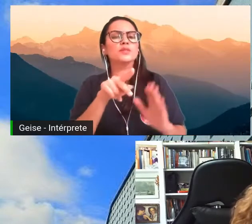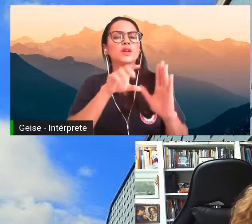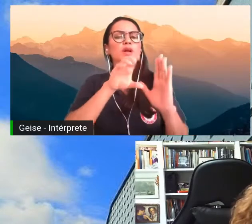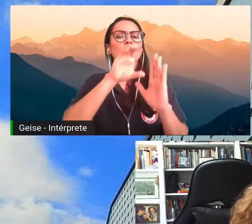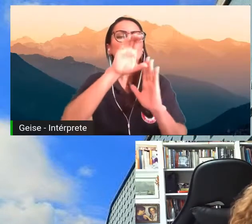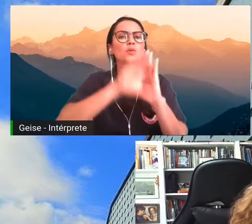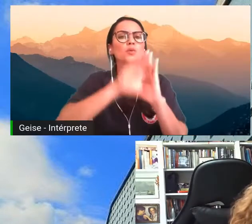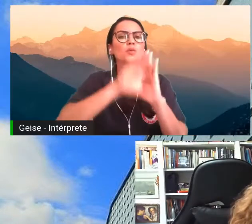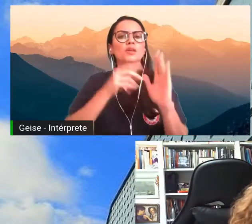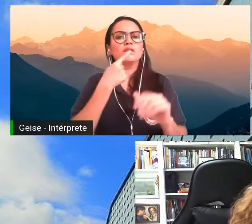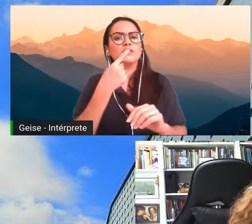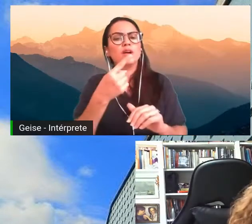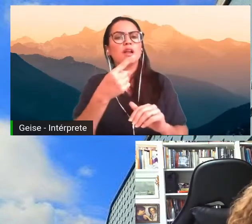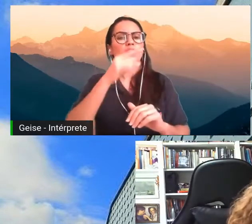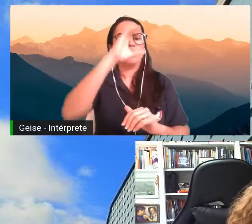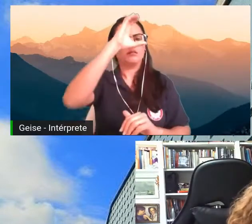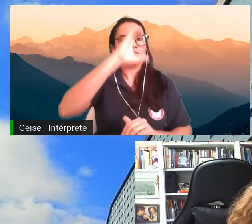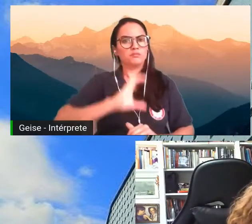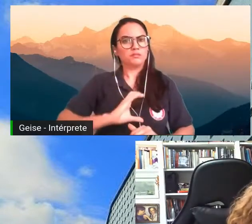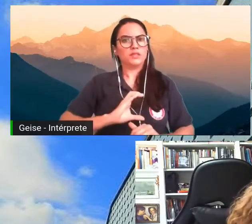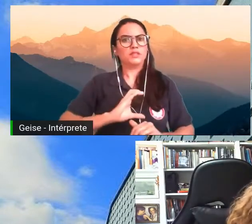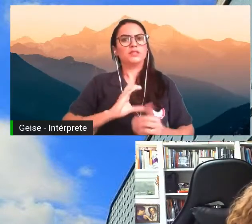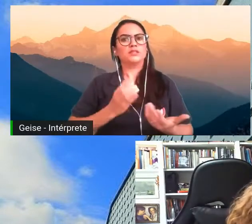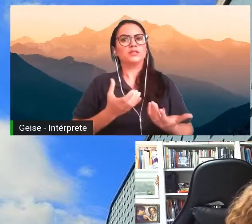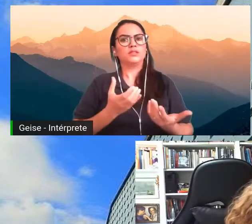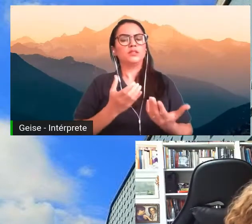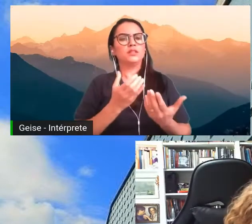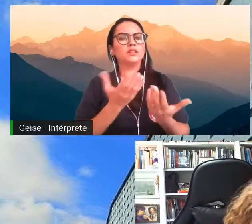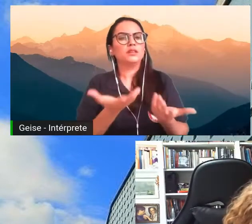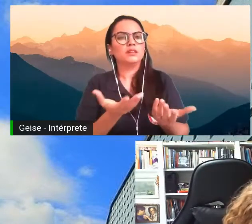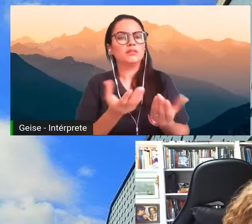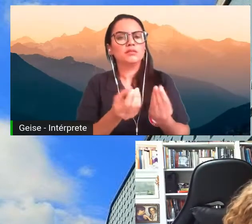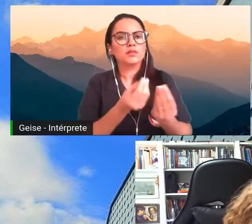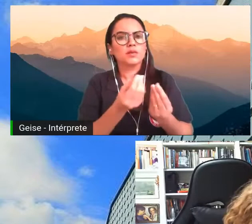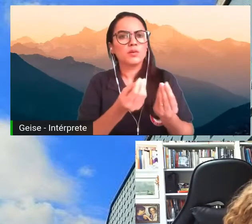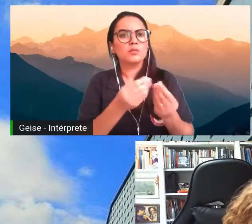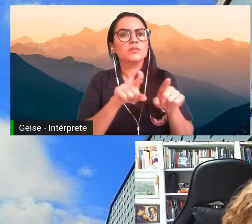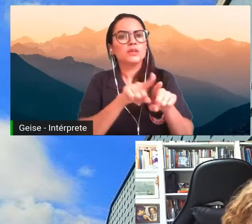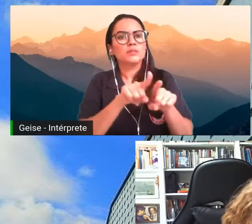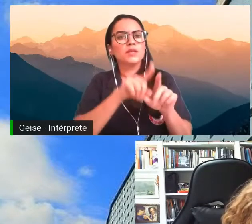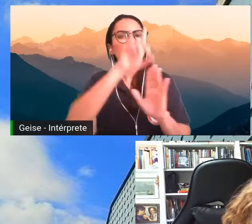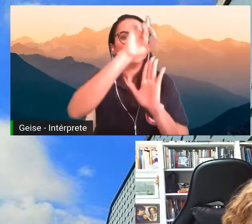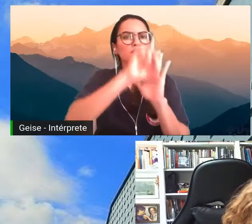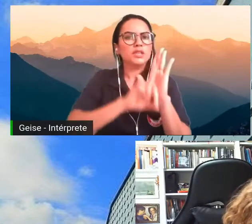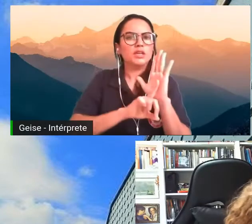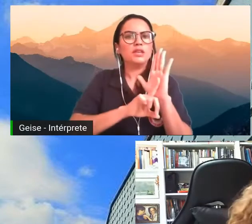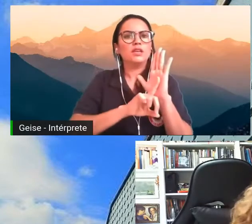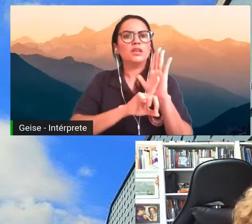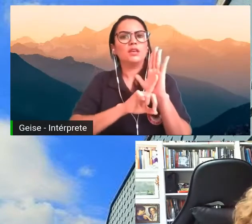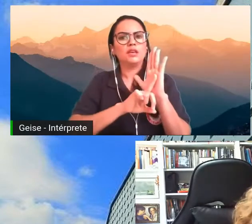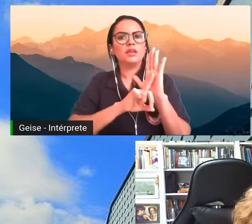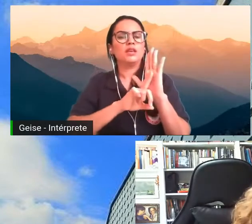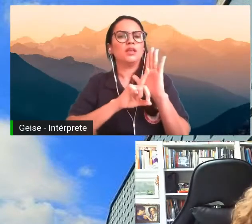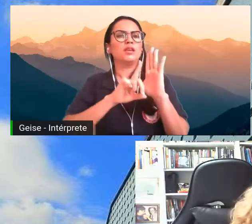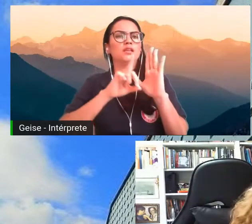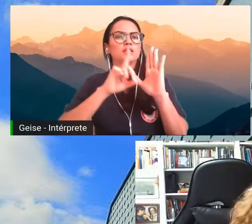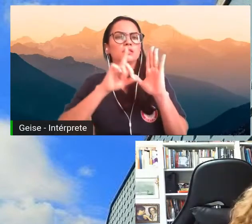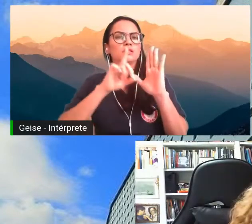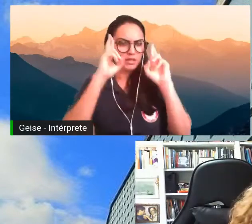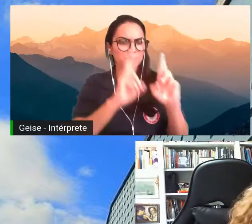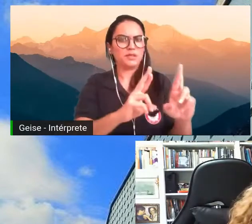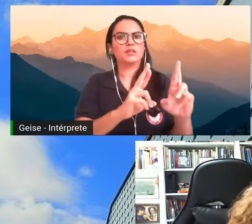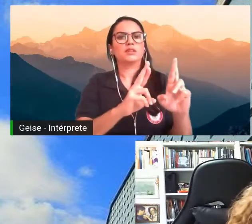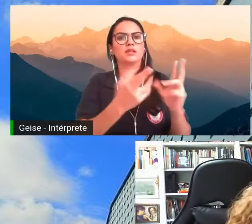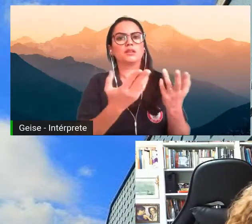vai poder se abrir a falar sobre reconhecimento de direitos, reconhecimento de sujeitos, né?